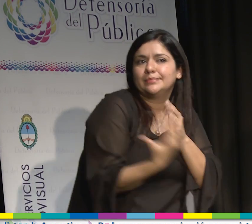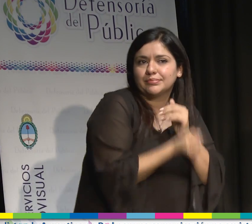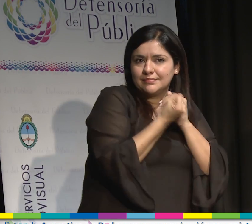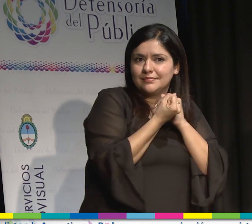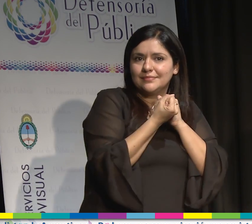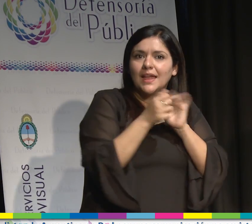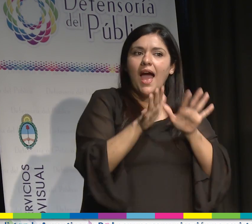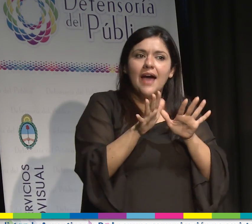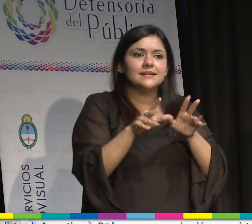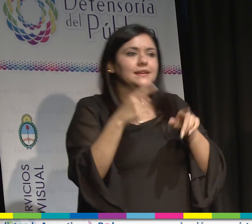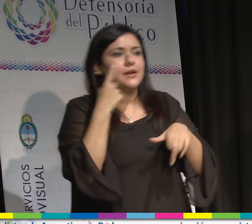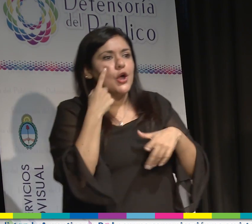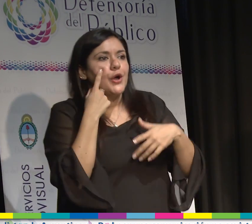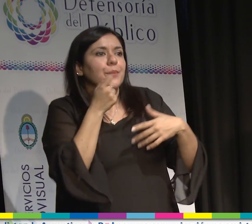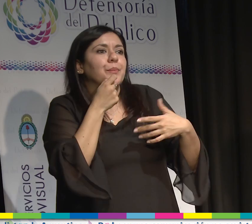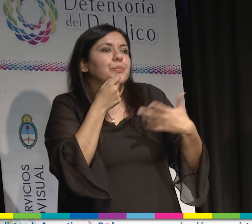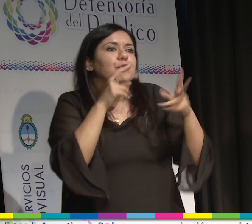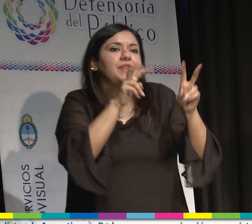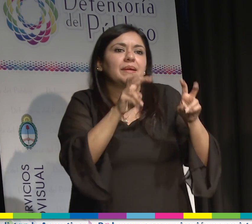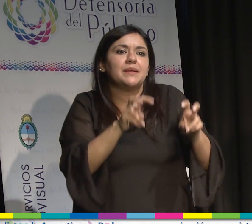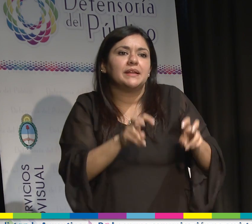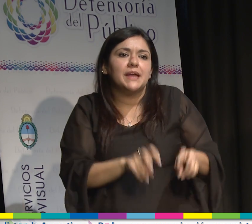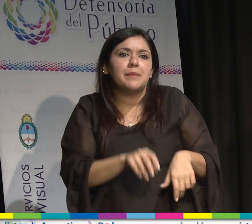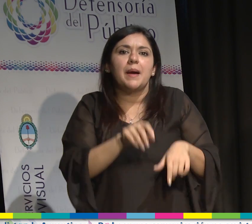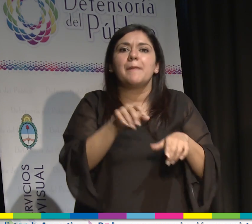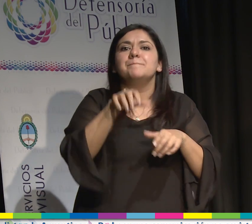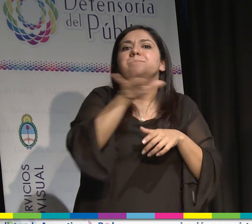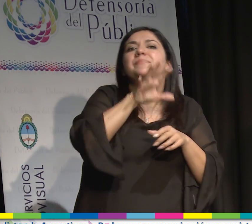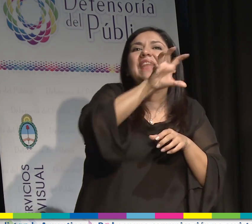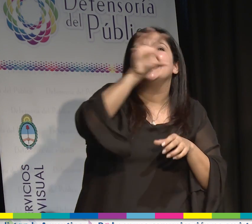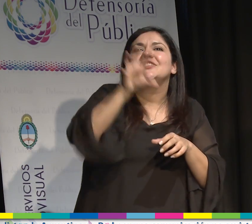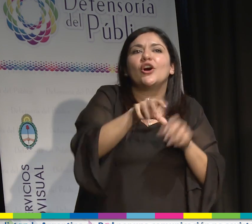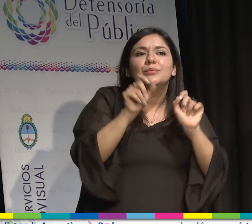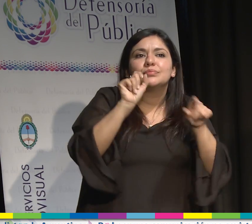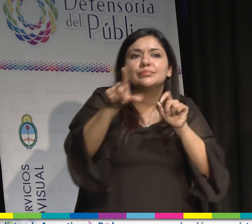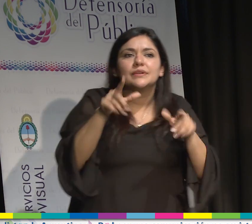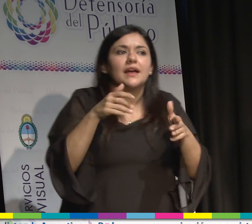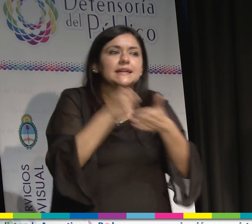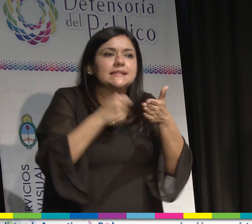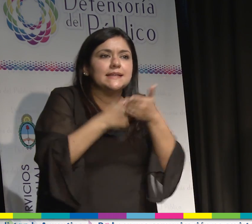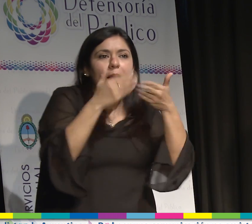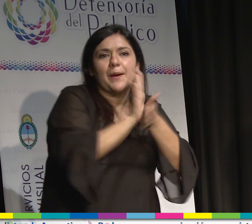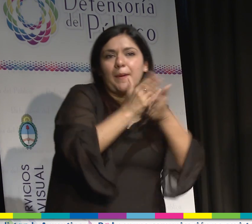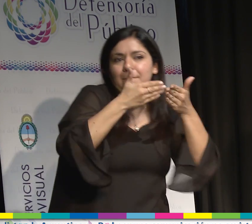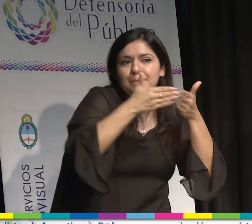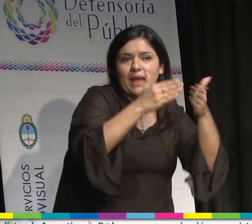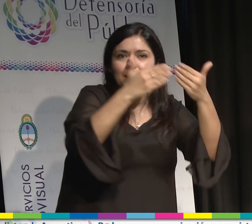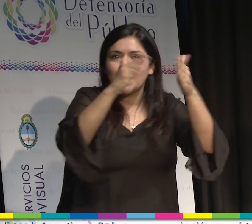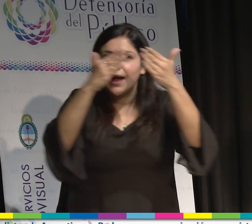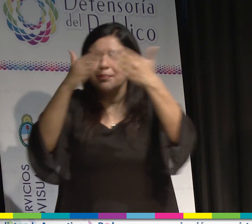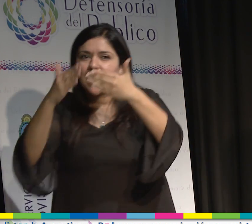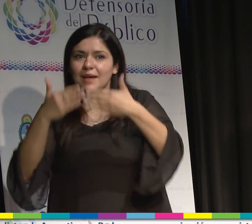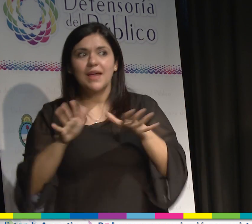el conocimiento de los colores específicos de cada uno de los territorios abriendo puertas de alguna manera para llegar